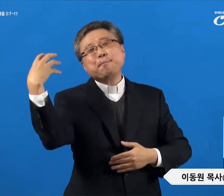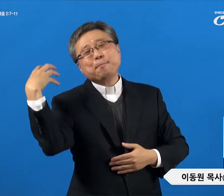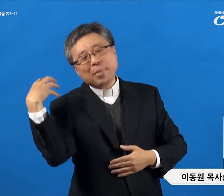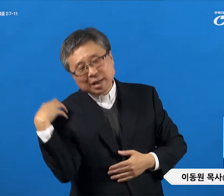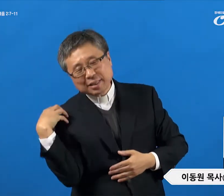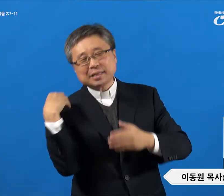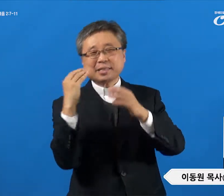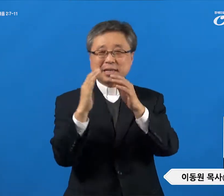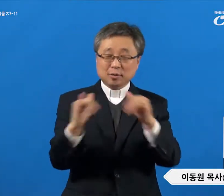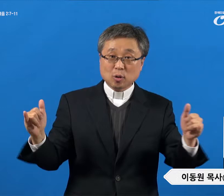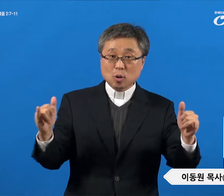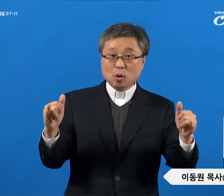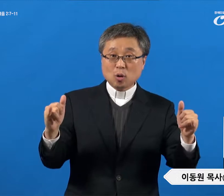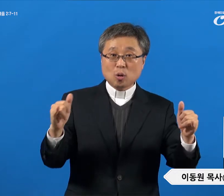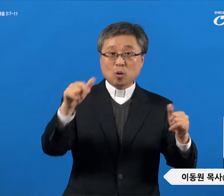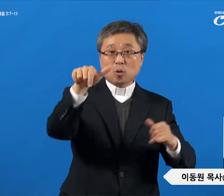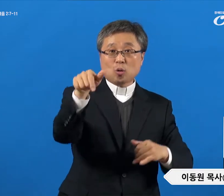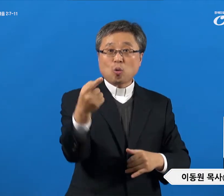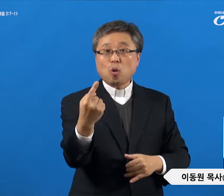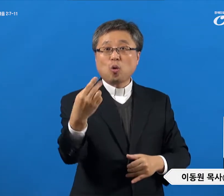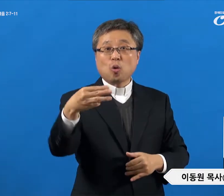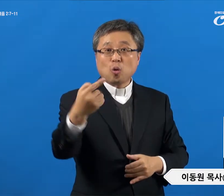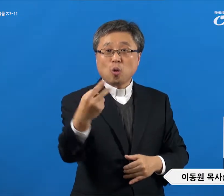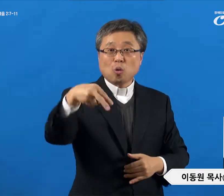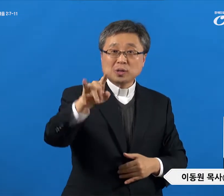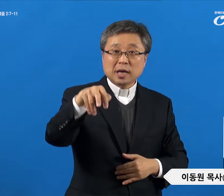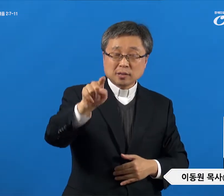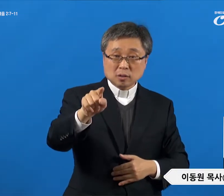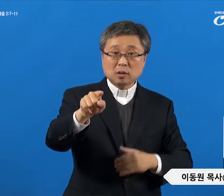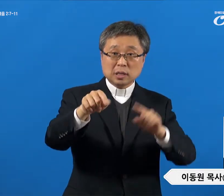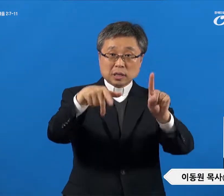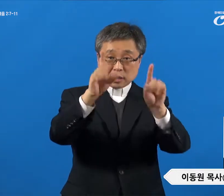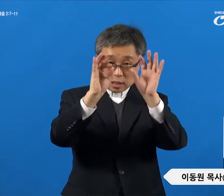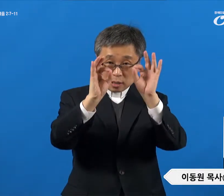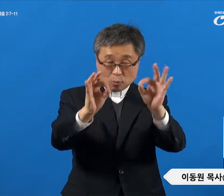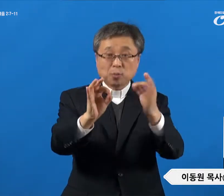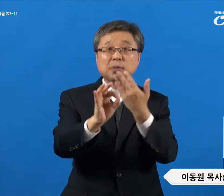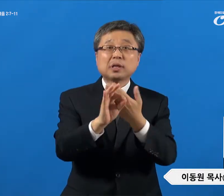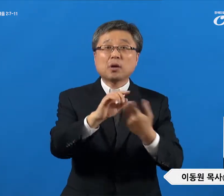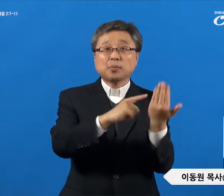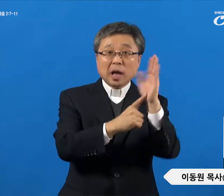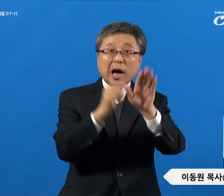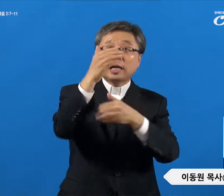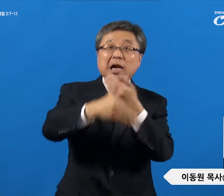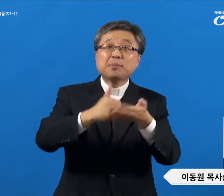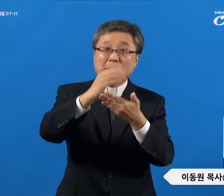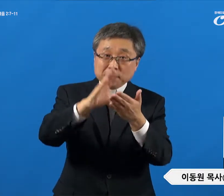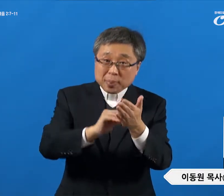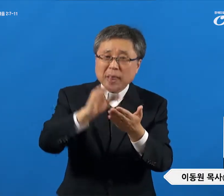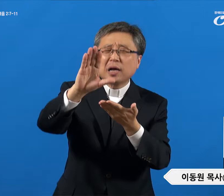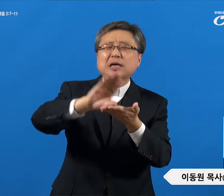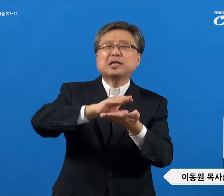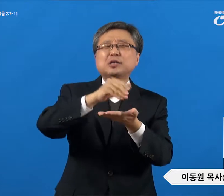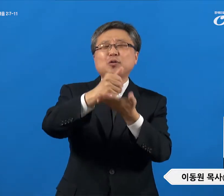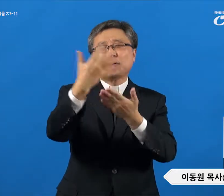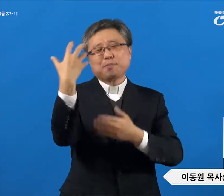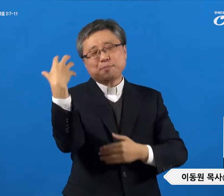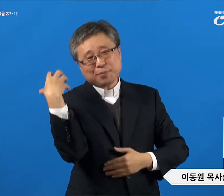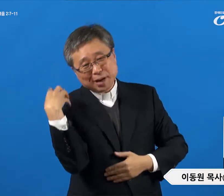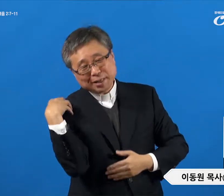자이십니다. 골로새서 1장 26절 이하에 나는 말씀이에요. 하나님의 비밀인 그리스도를 맡은 자이십니다. 이제